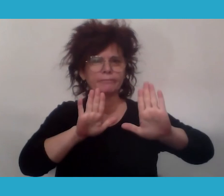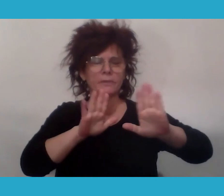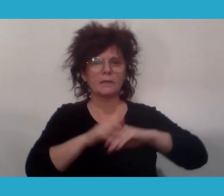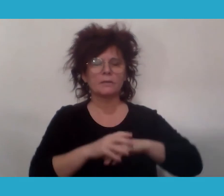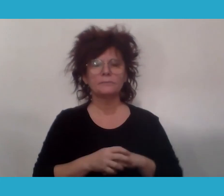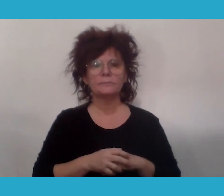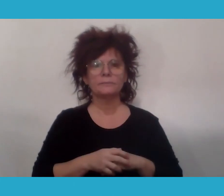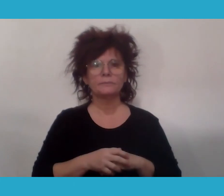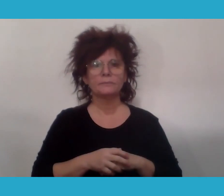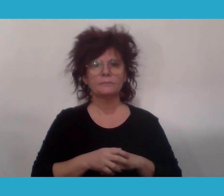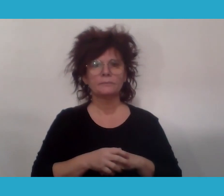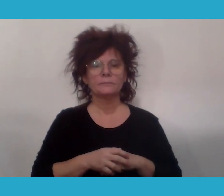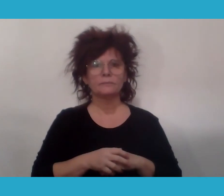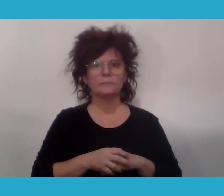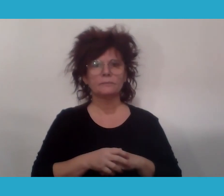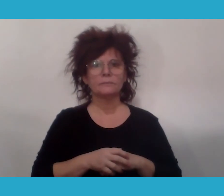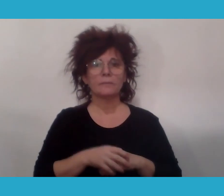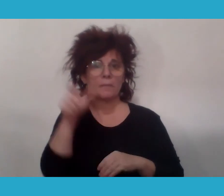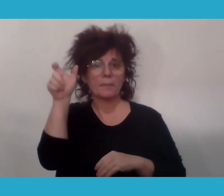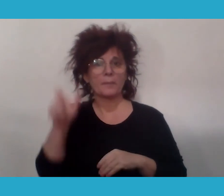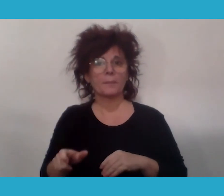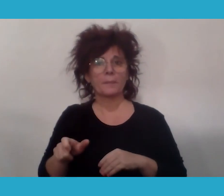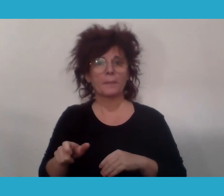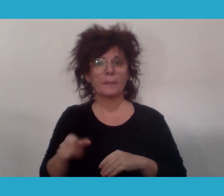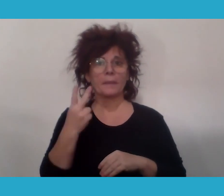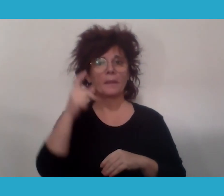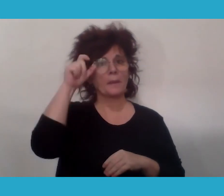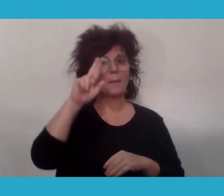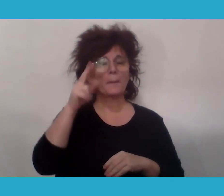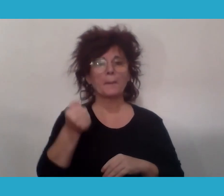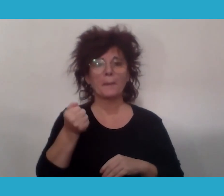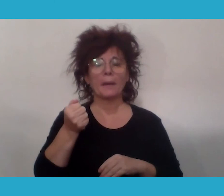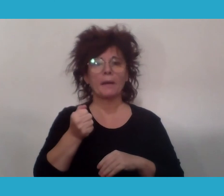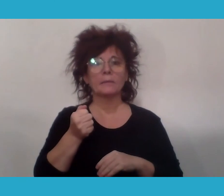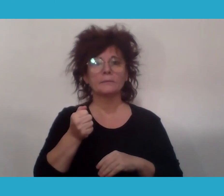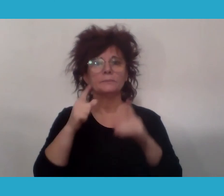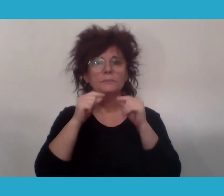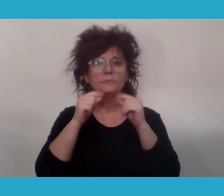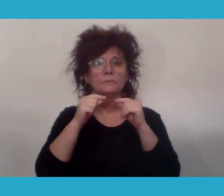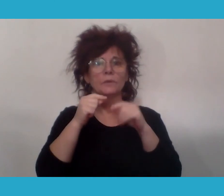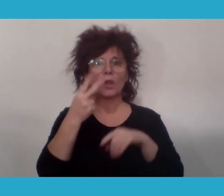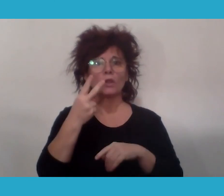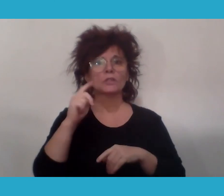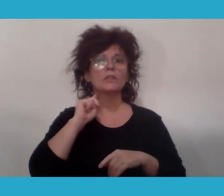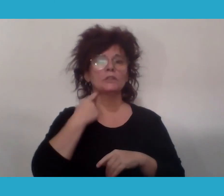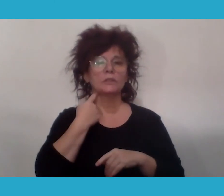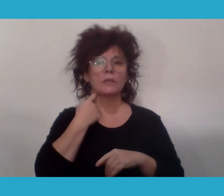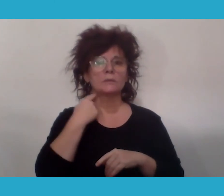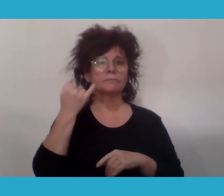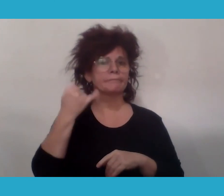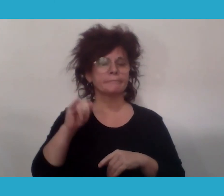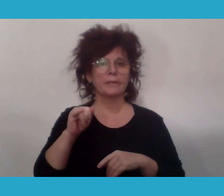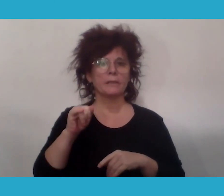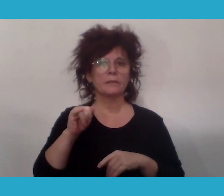vecinos autoconvocados. Seguidamente se llama el señor Vera Gustavo Daniel, orador 213, quien se encuentra en la